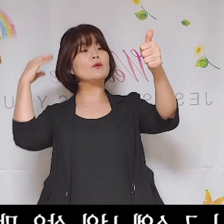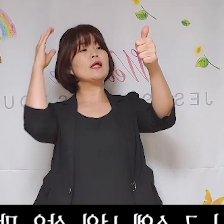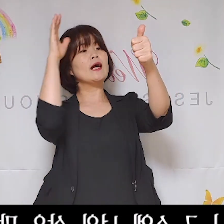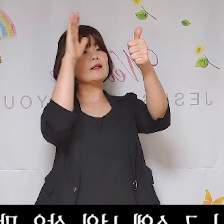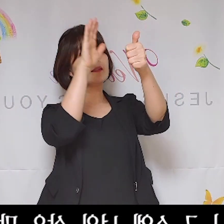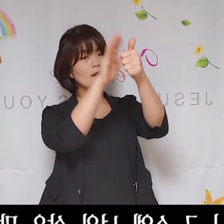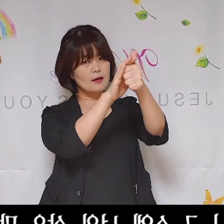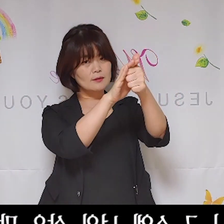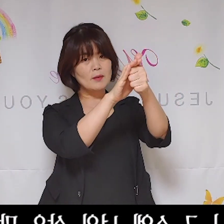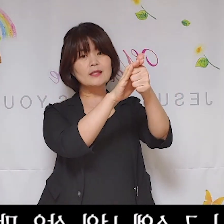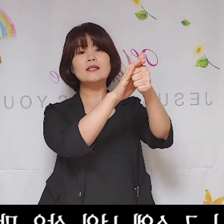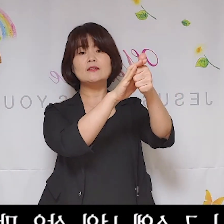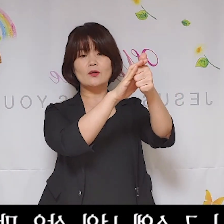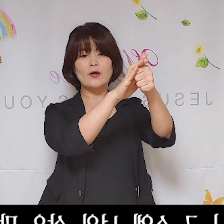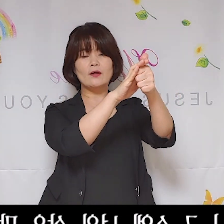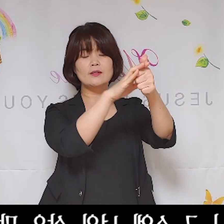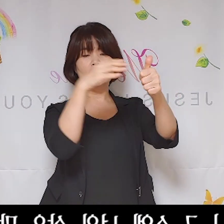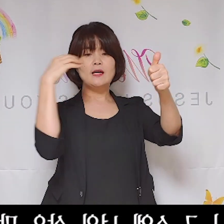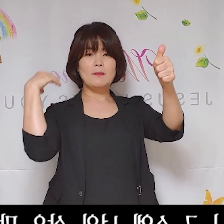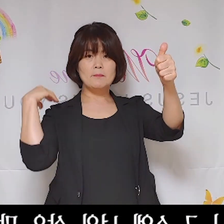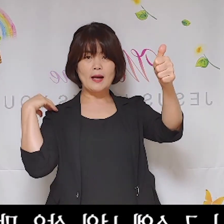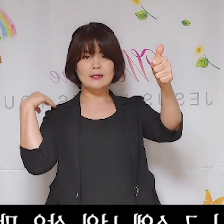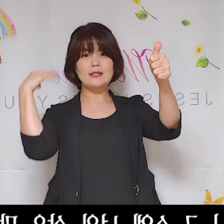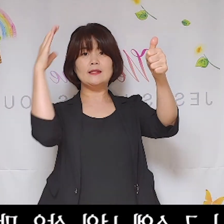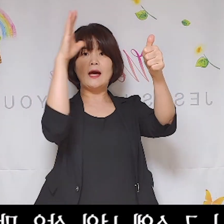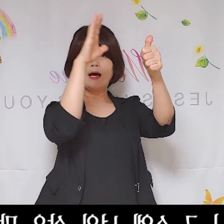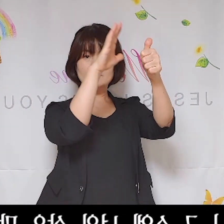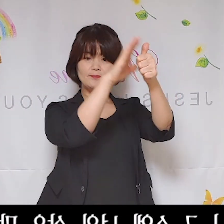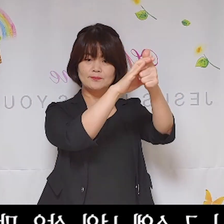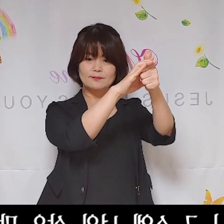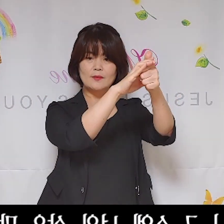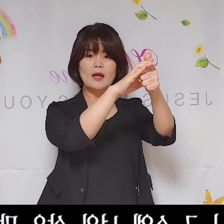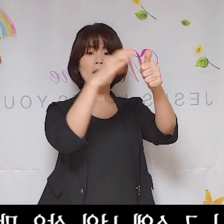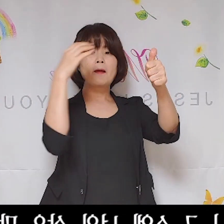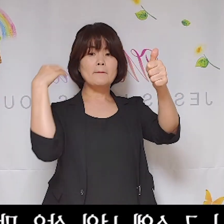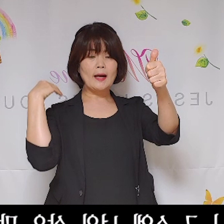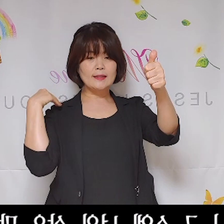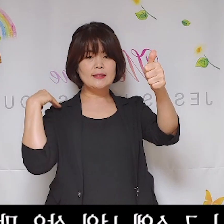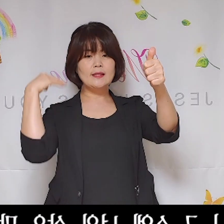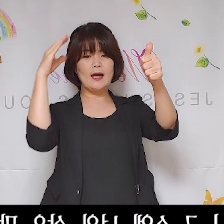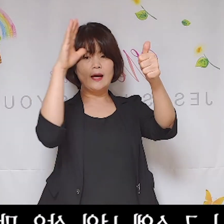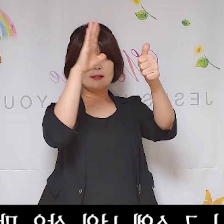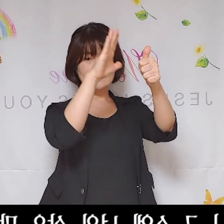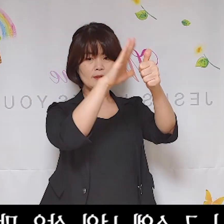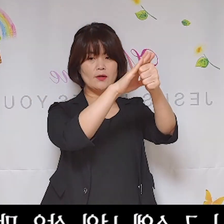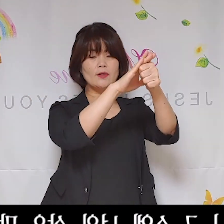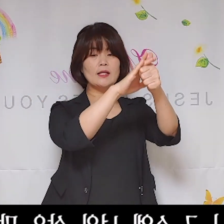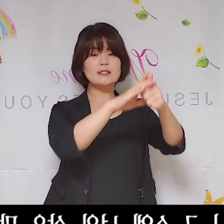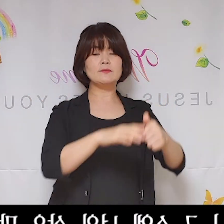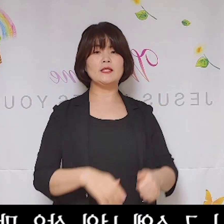여기다가 탁 맡기는 거예요. 맡긴다. 맡긴다.